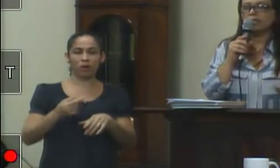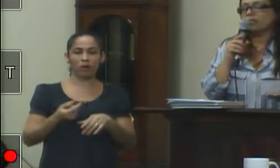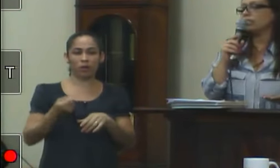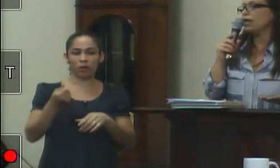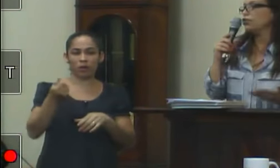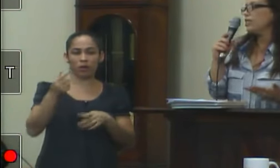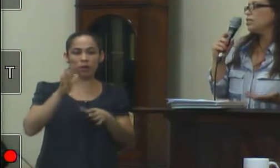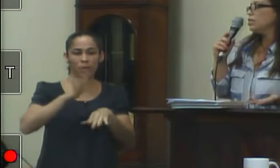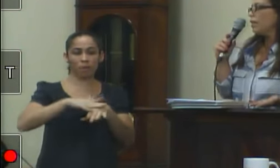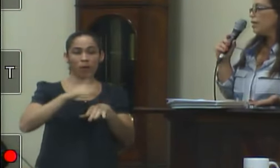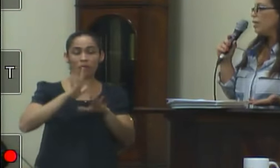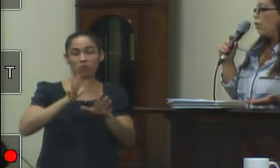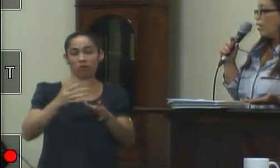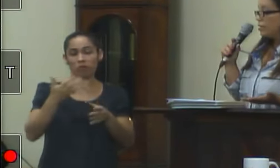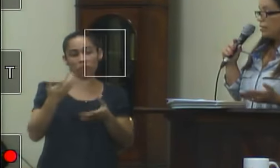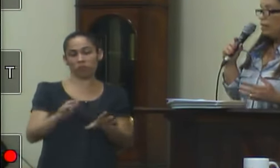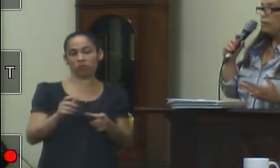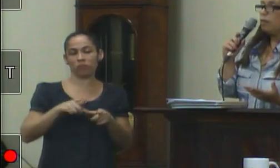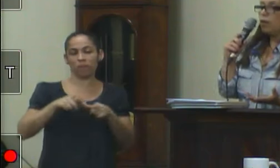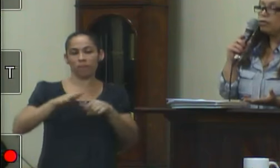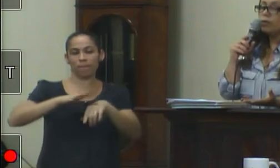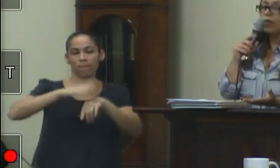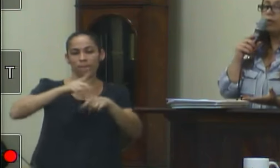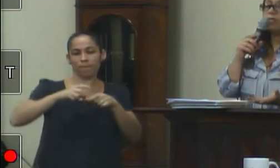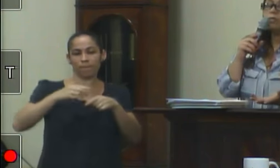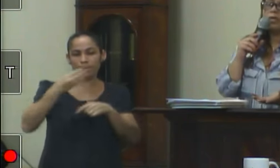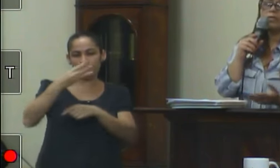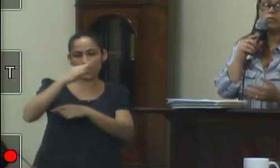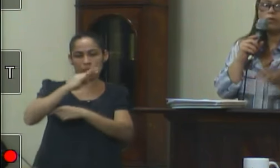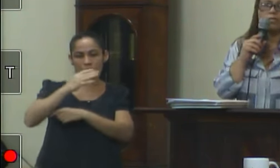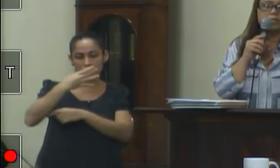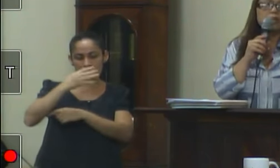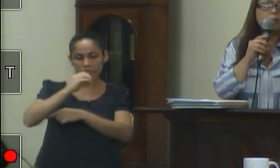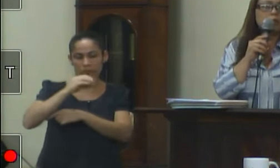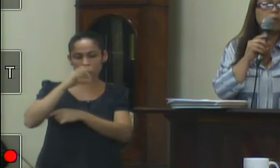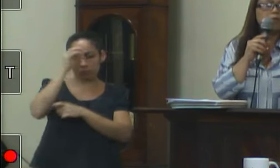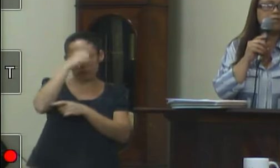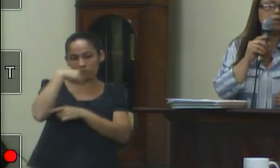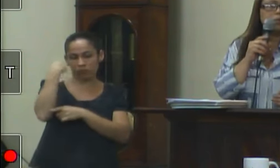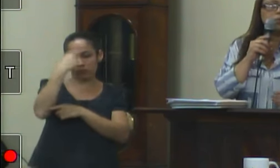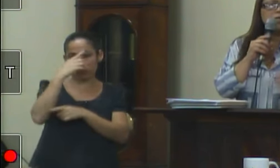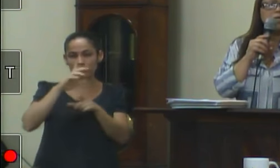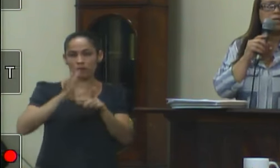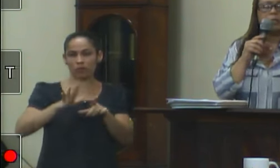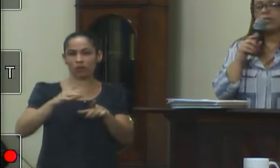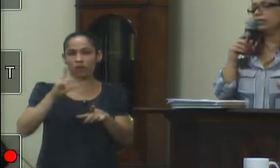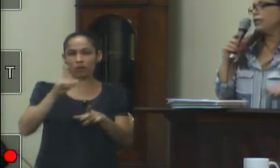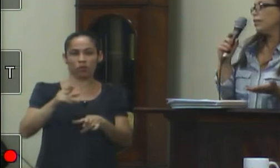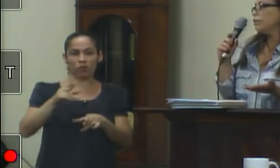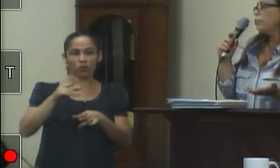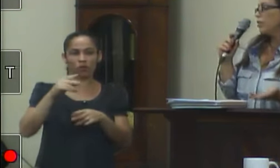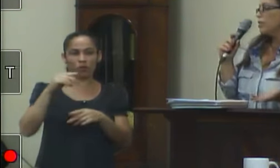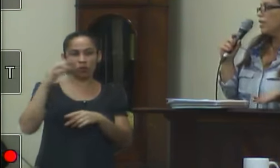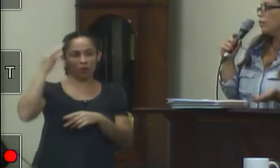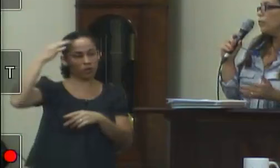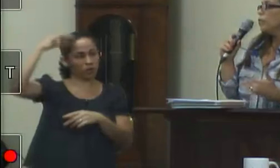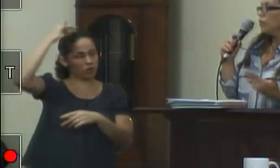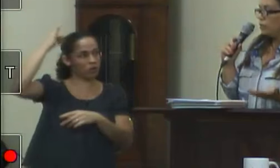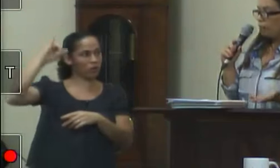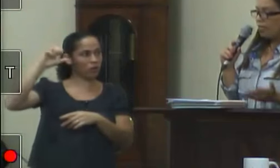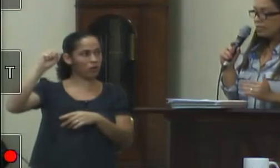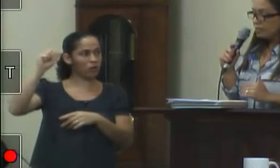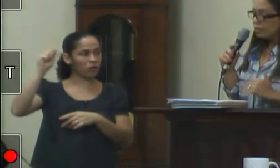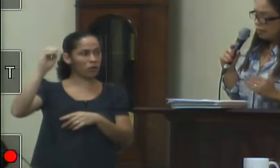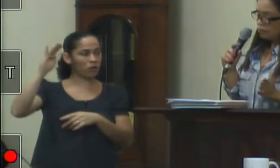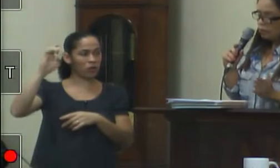que ele não aceite fazer as 40 horas. Então, pode ocorrer algumas mudanças, como Santa Isabel, por exemplo, e Pentanha, por exemplo,